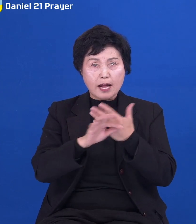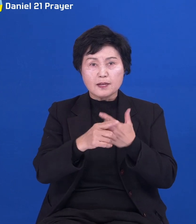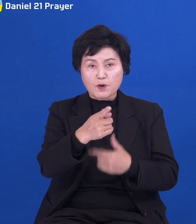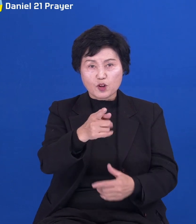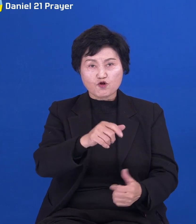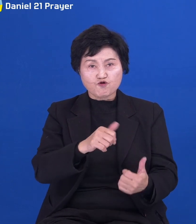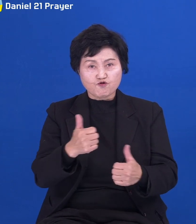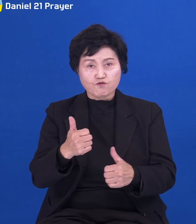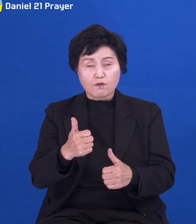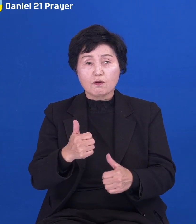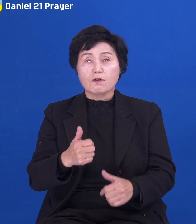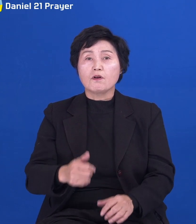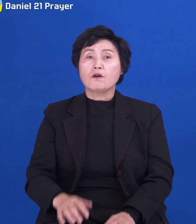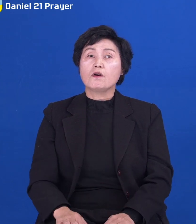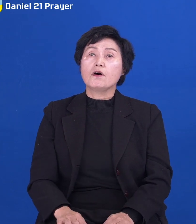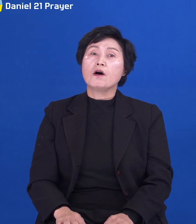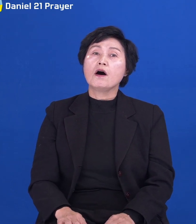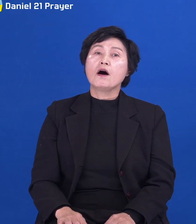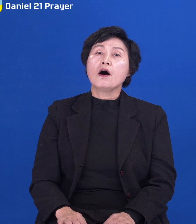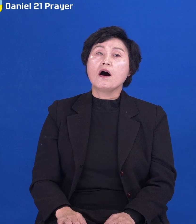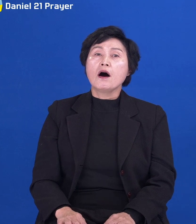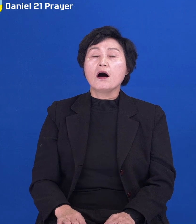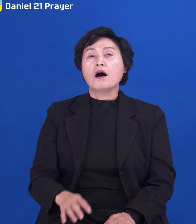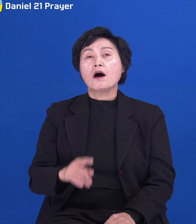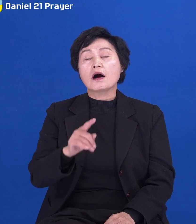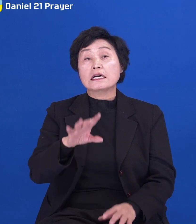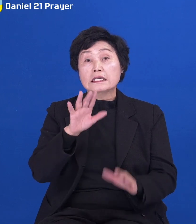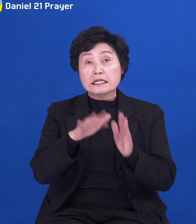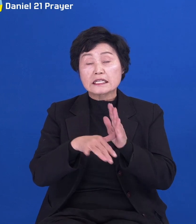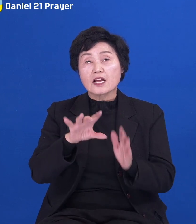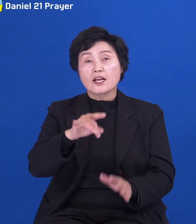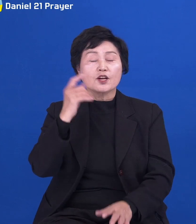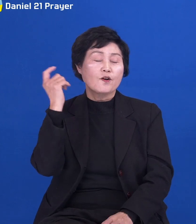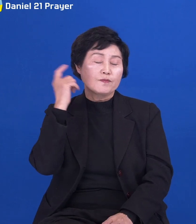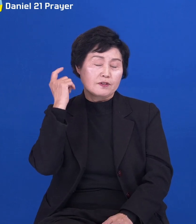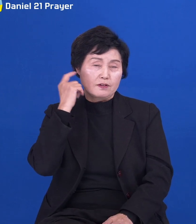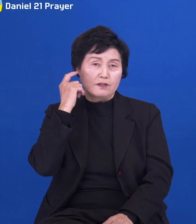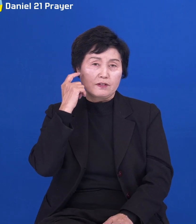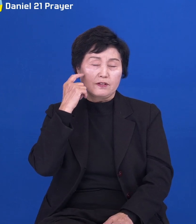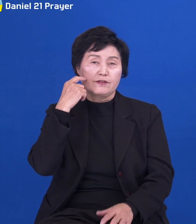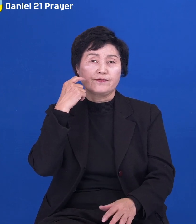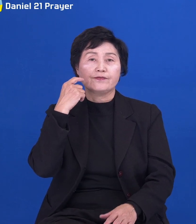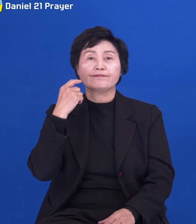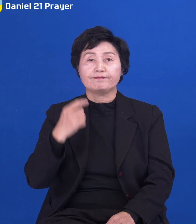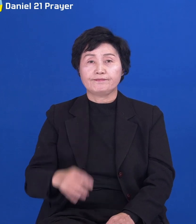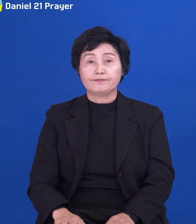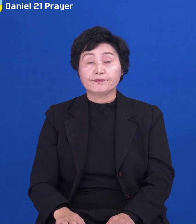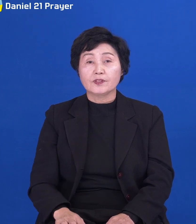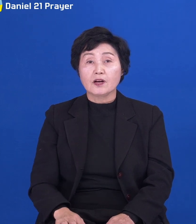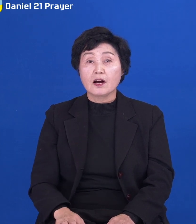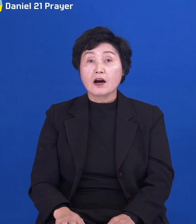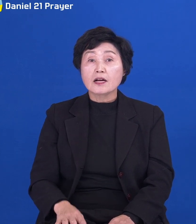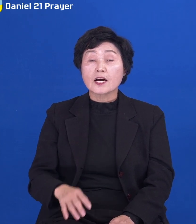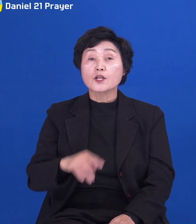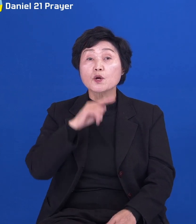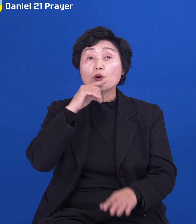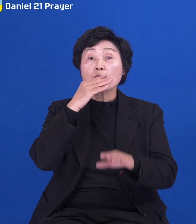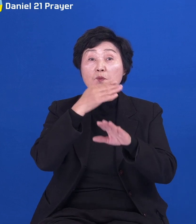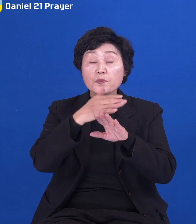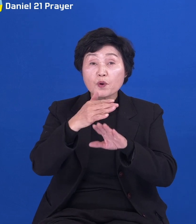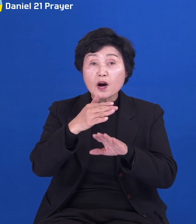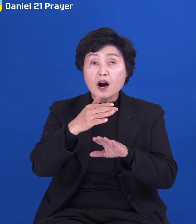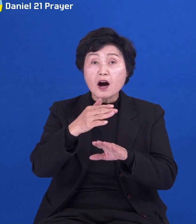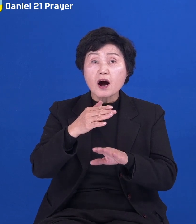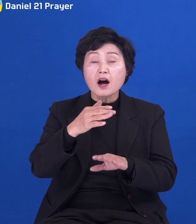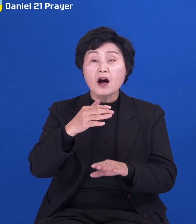첫 신입반장으로 인해 또 들었던 배움이었어요. 저는 그 후 북한의 공화국 창건